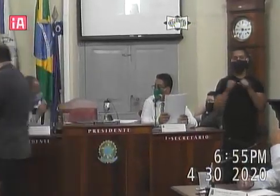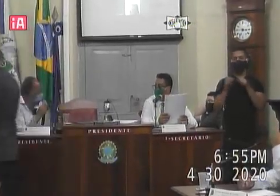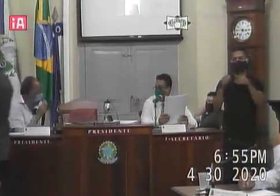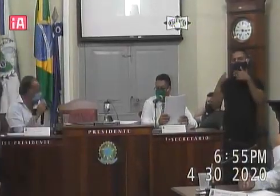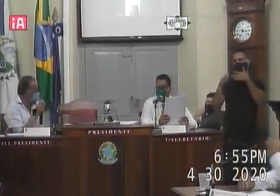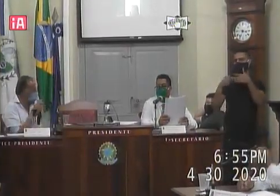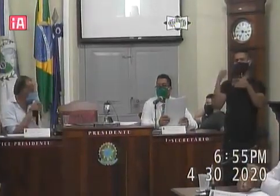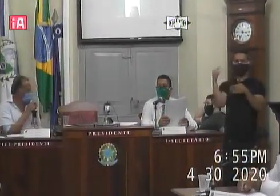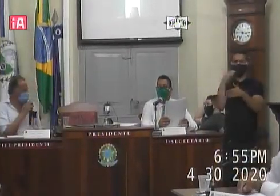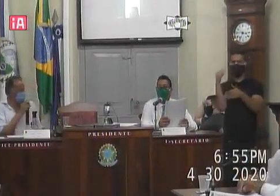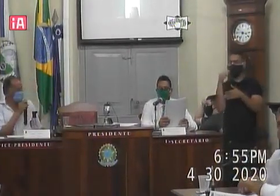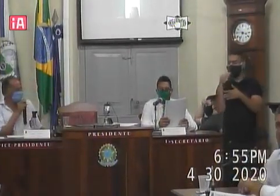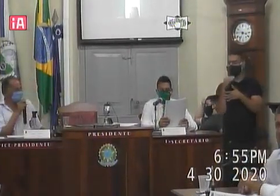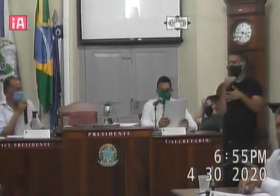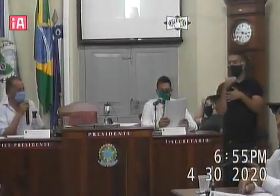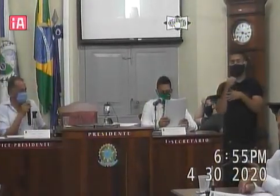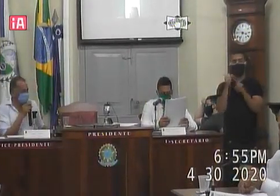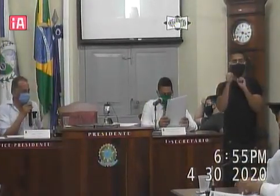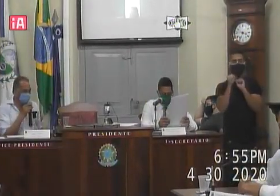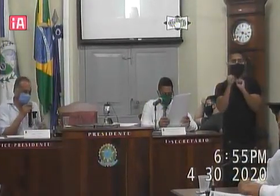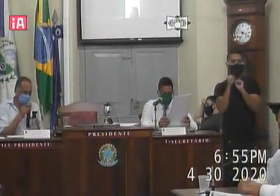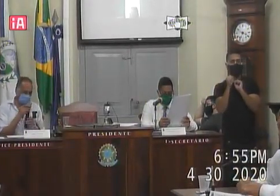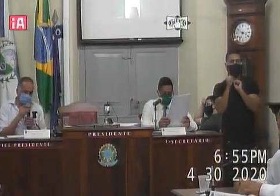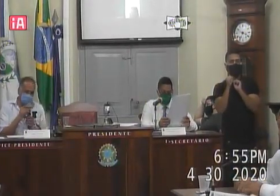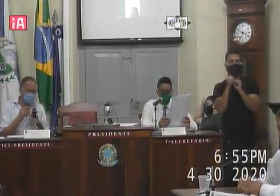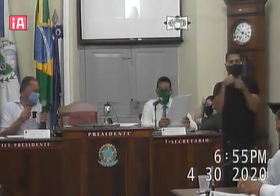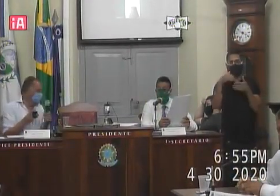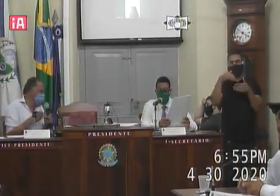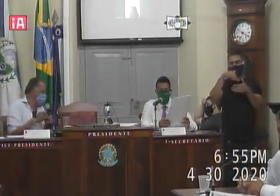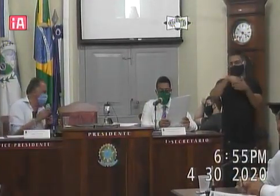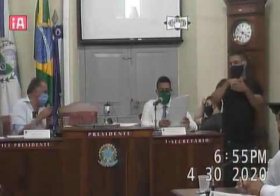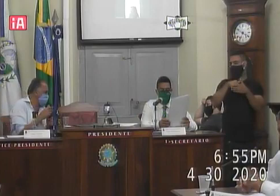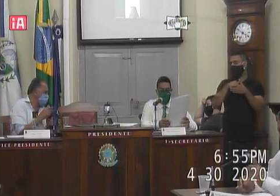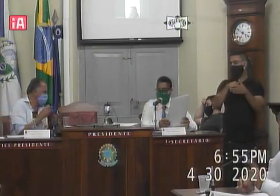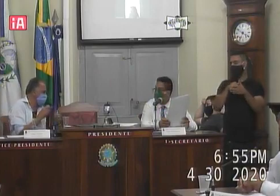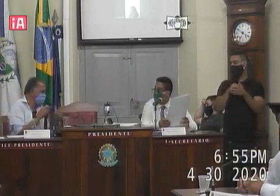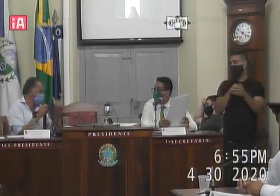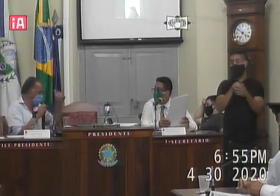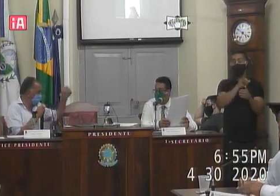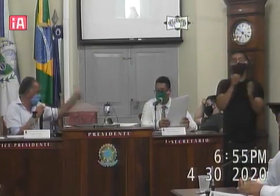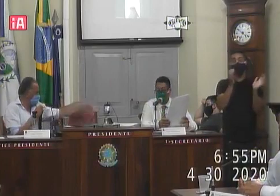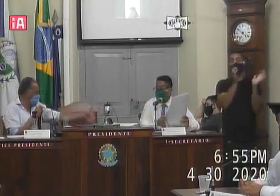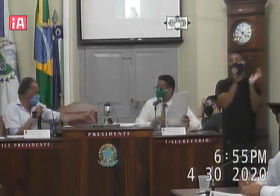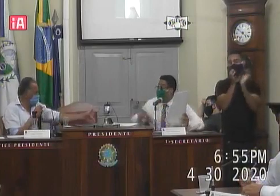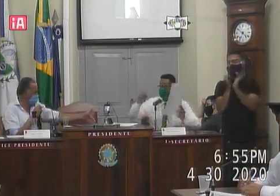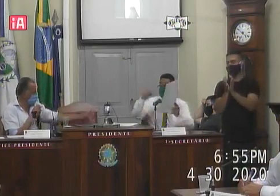de urgência para que possa ser dessa maneira. Obrigado, presidente. Se as comissões